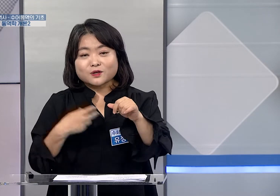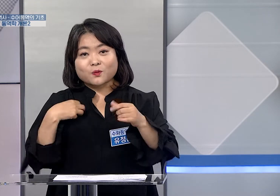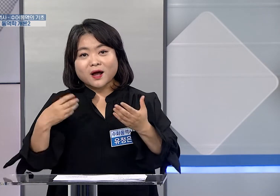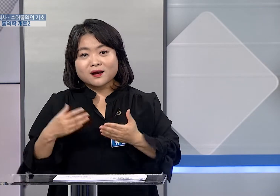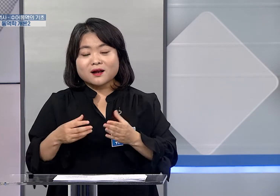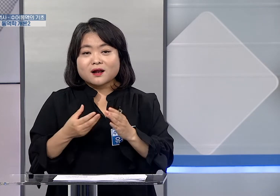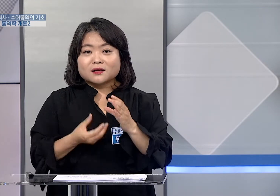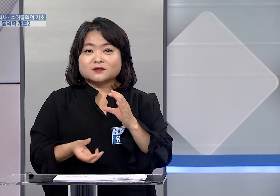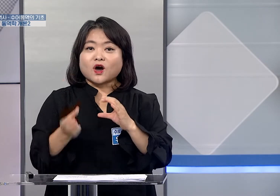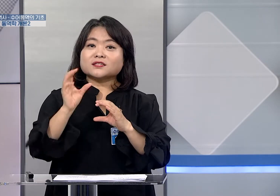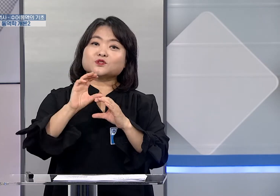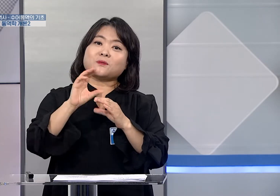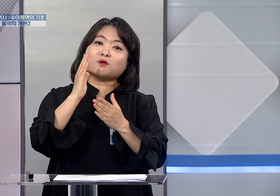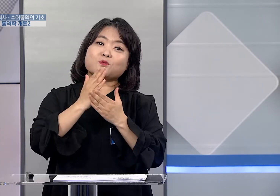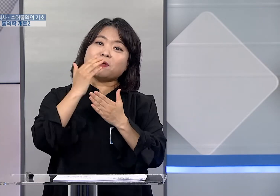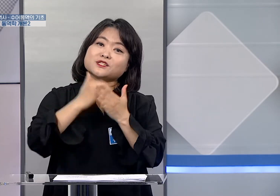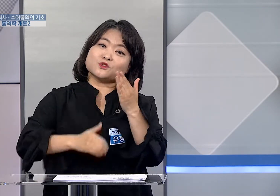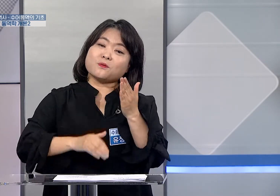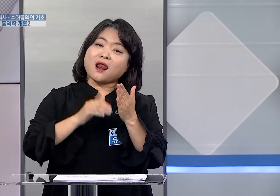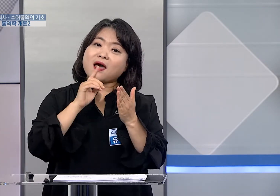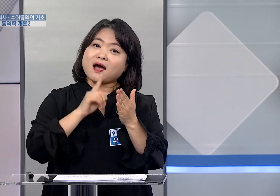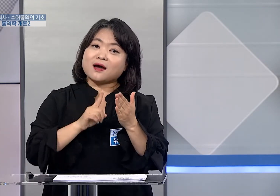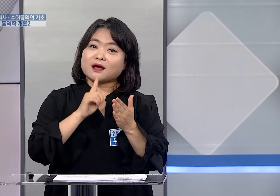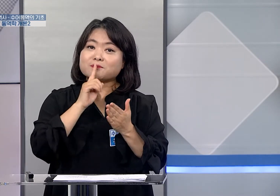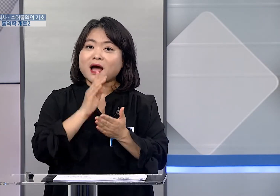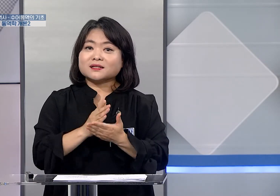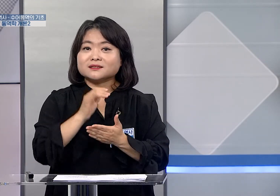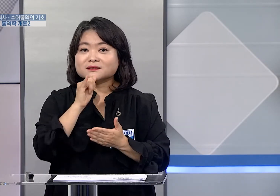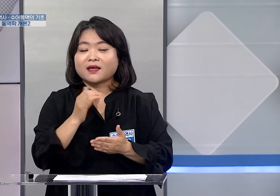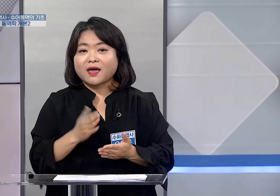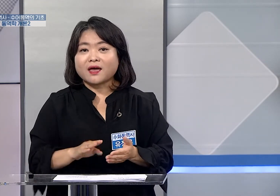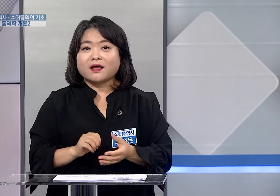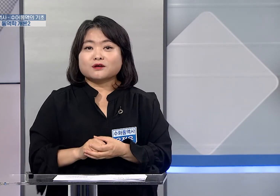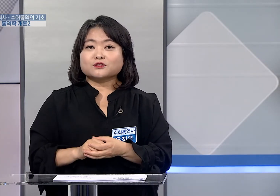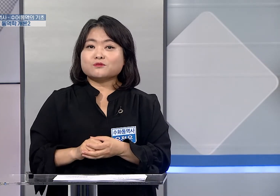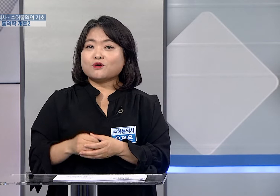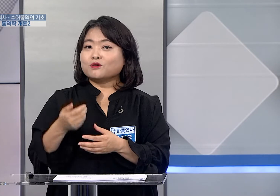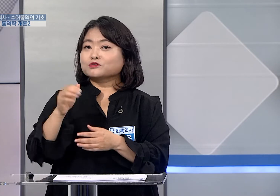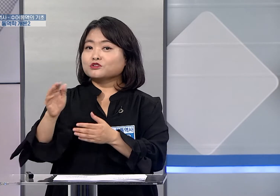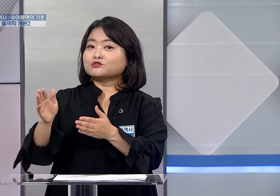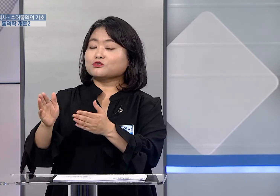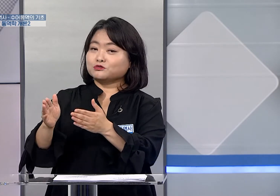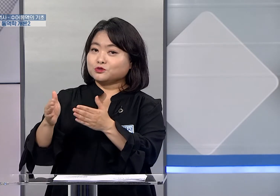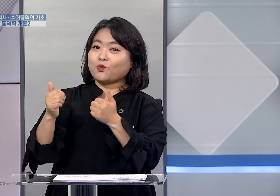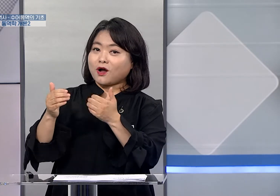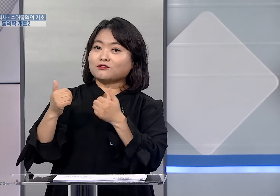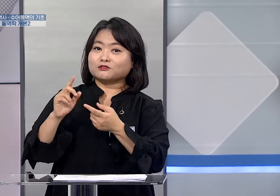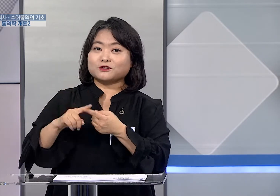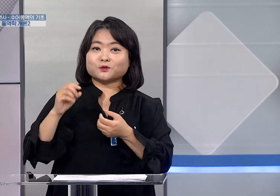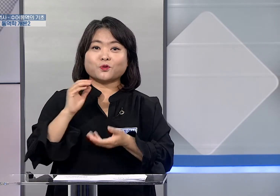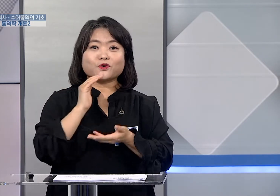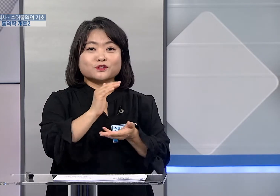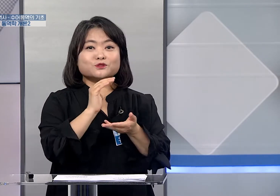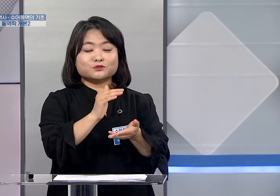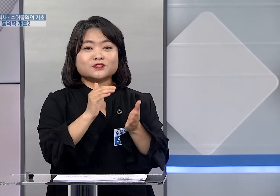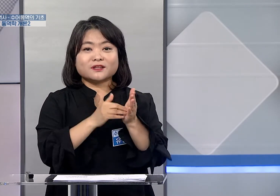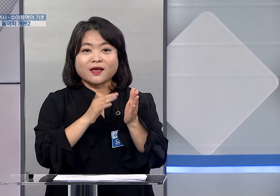역할, 더하지도 말고 빼지도 말라라는 말이 있는데 그러면 그래서 그 욕한 거 그대로 통역했을 뿐인데